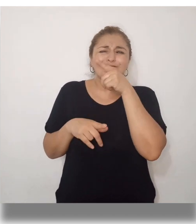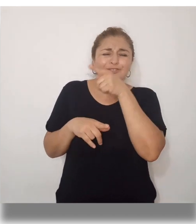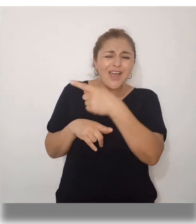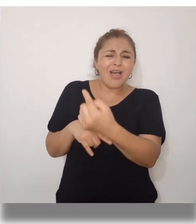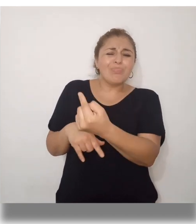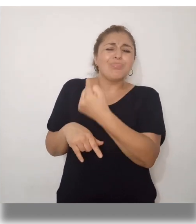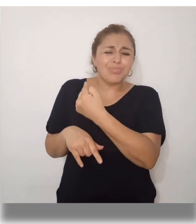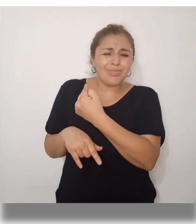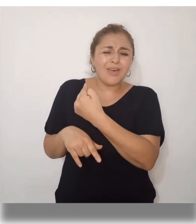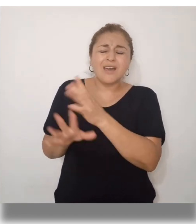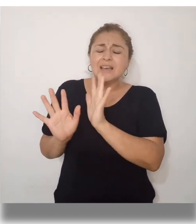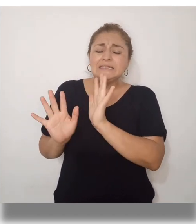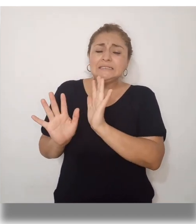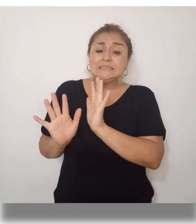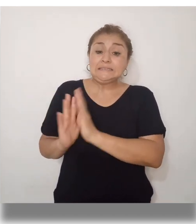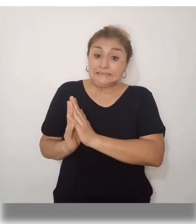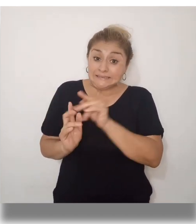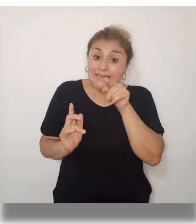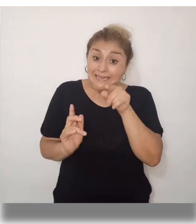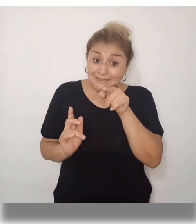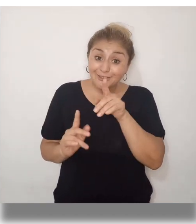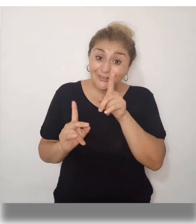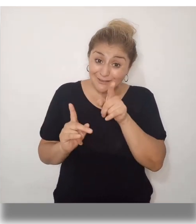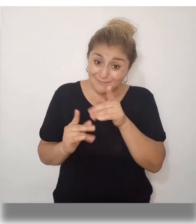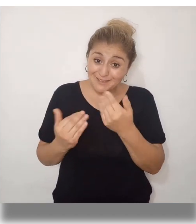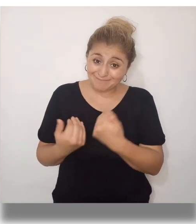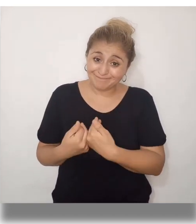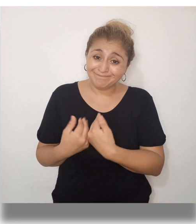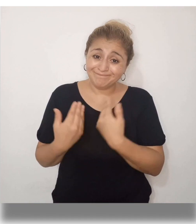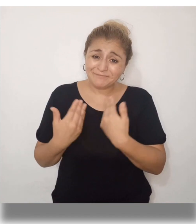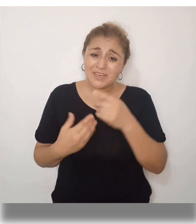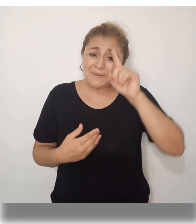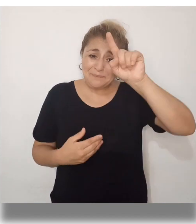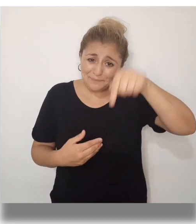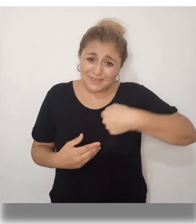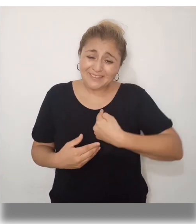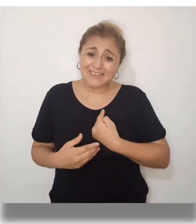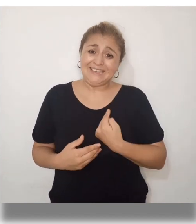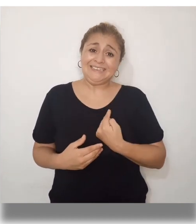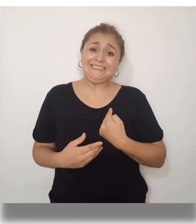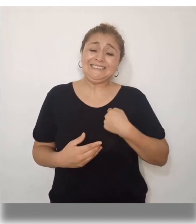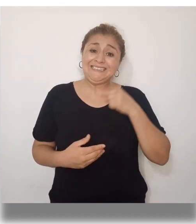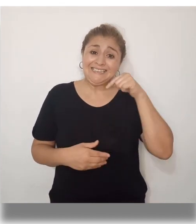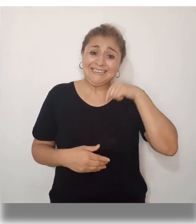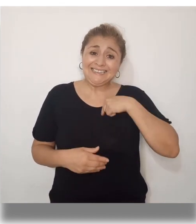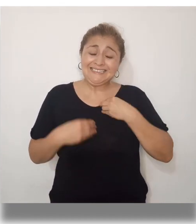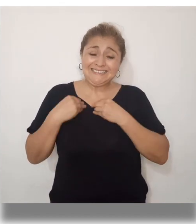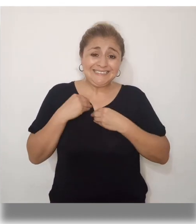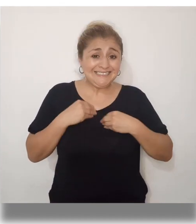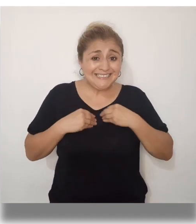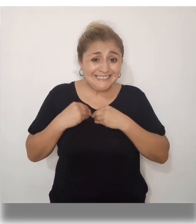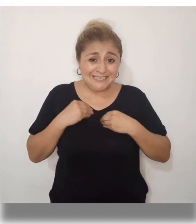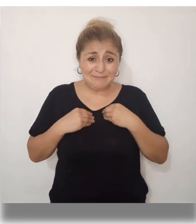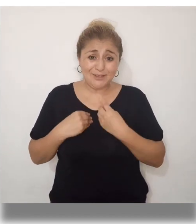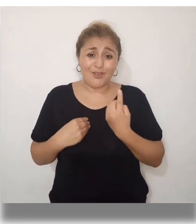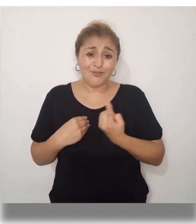mí Estoy ante un posible proceso que